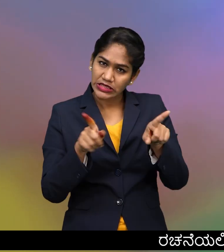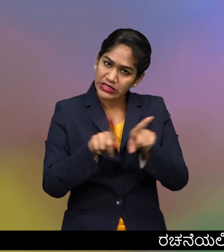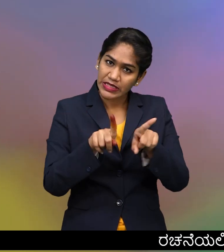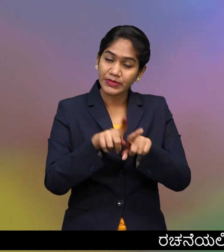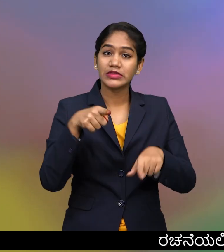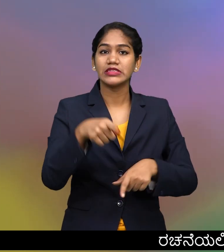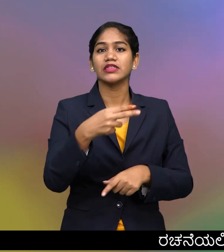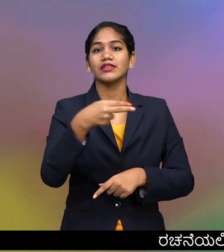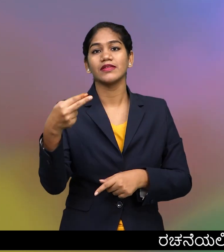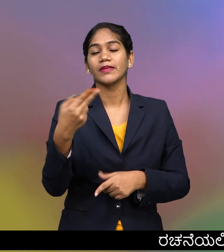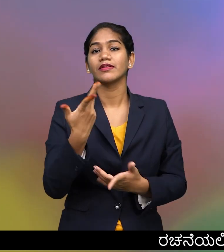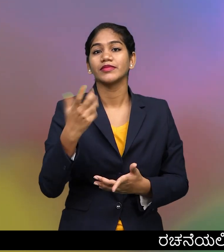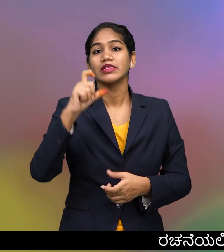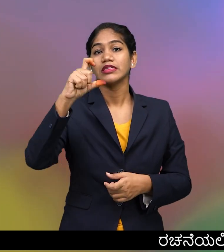ರಚನೆಯಲ್ಲಿ ಮೆದುಳು ಇರುತ್ತದೆ.